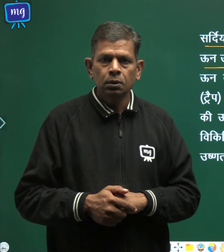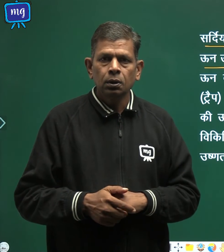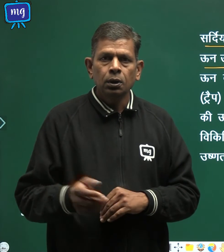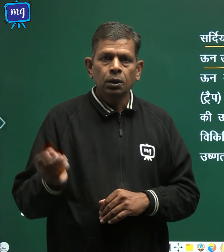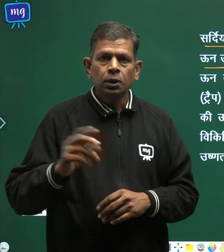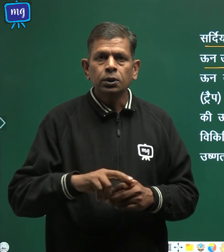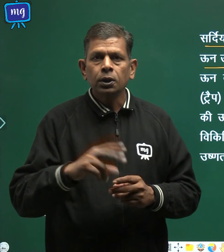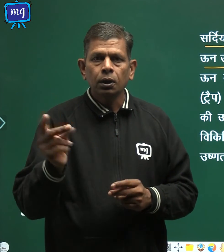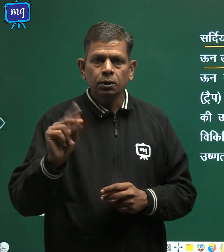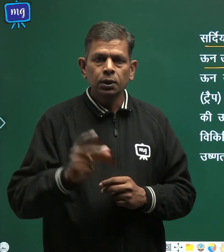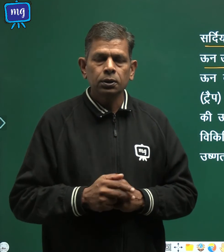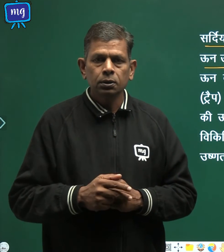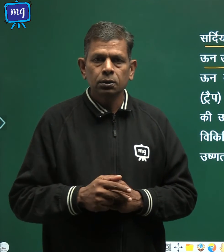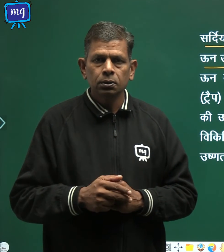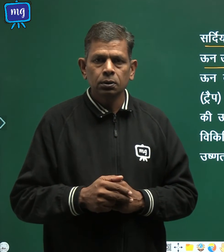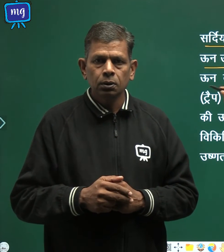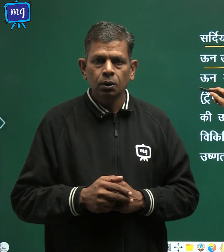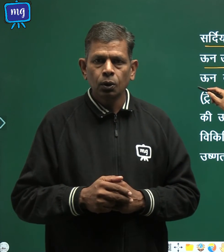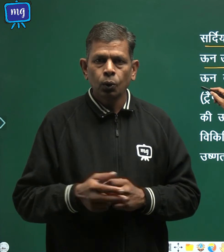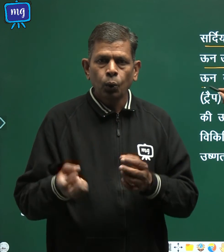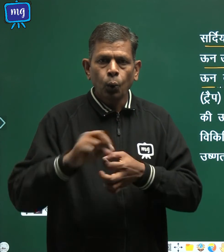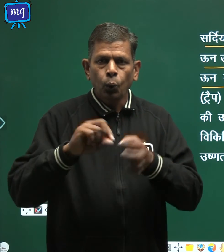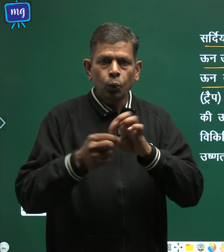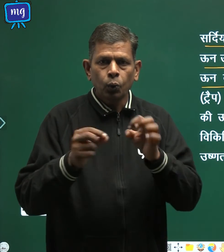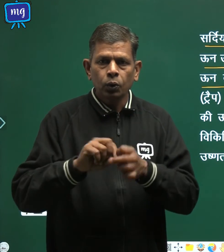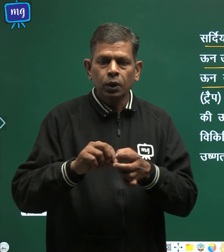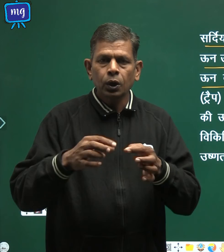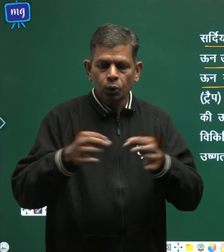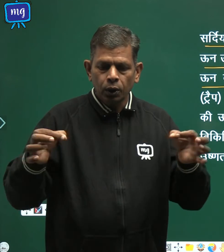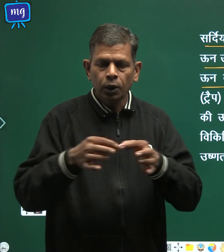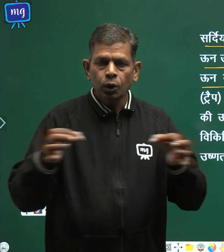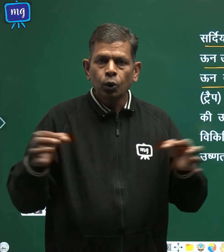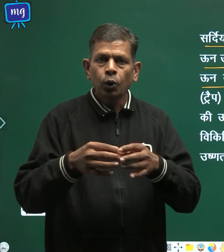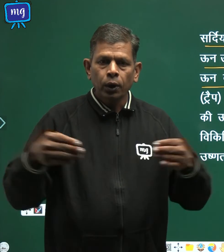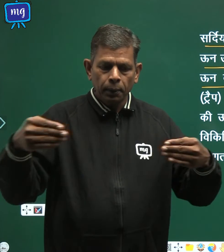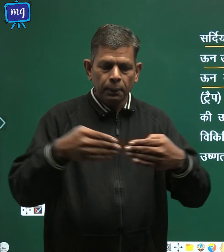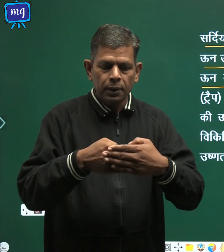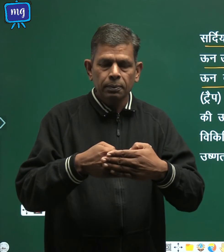इसके अतिरिक्त ऊन के रेशों के बीच में